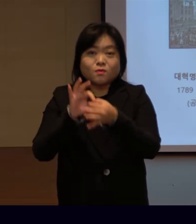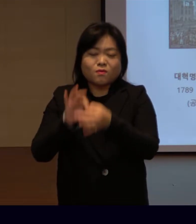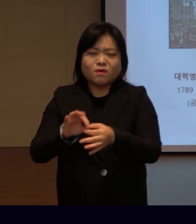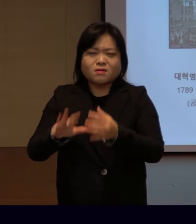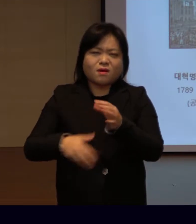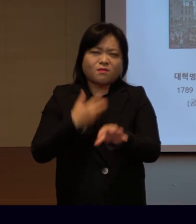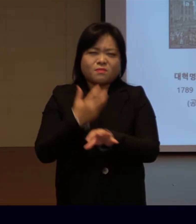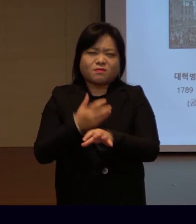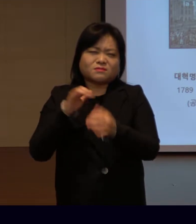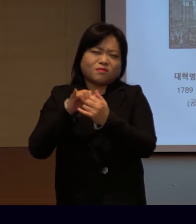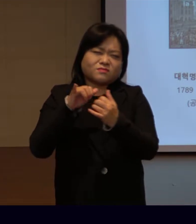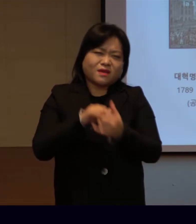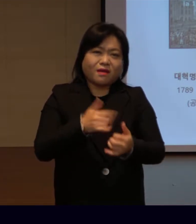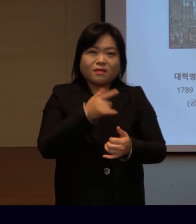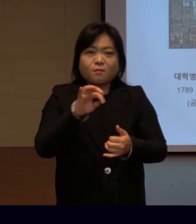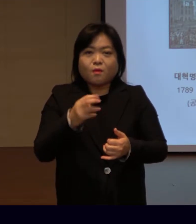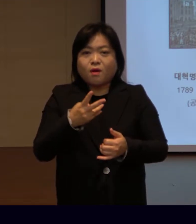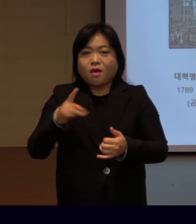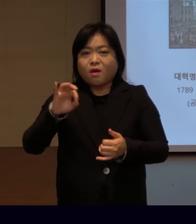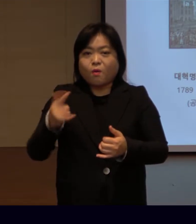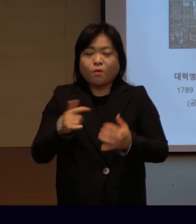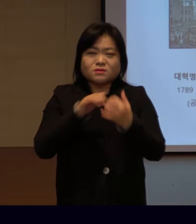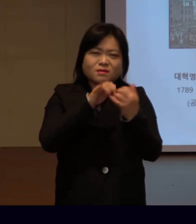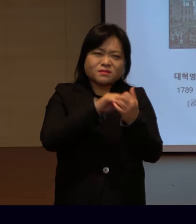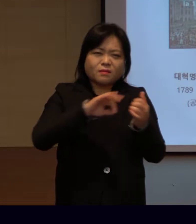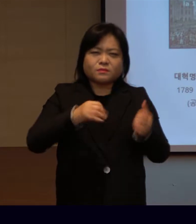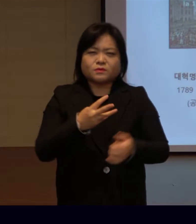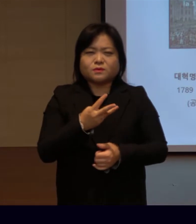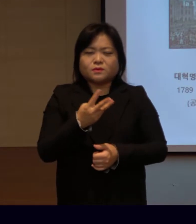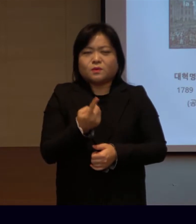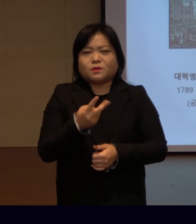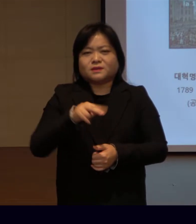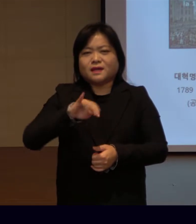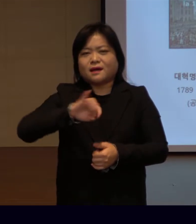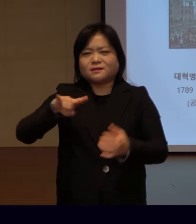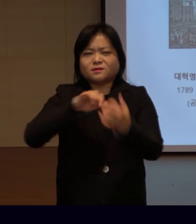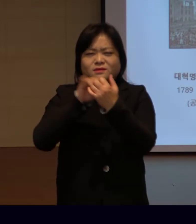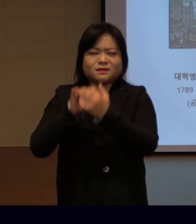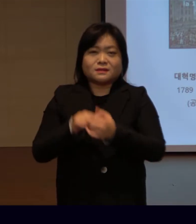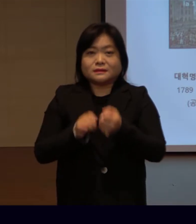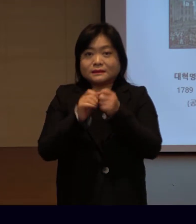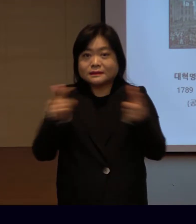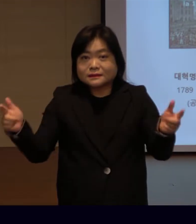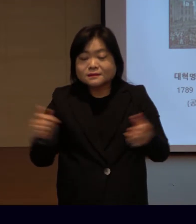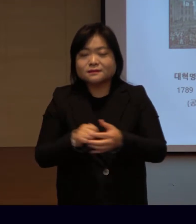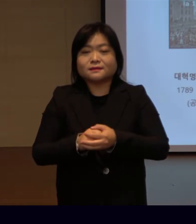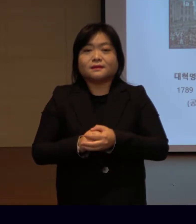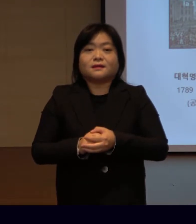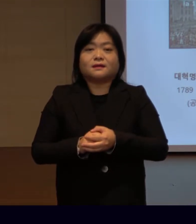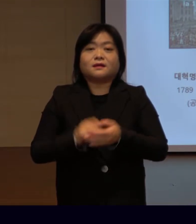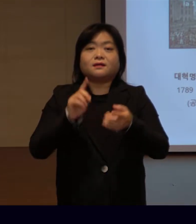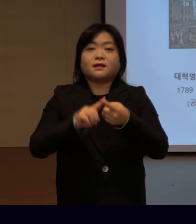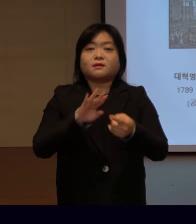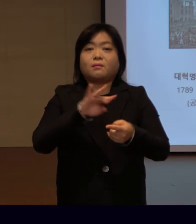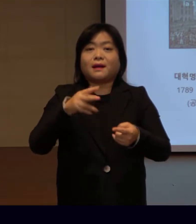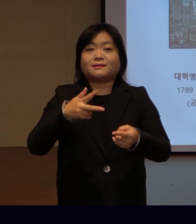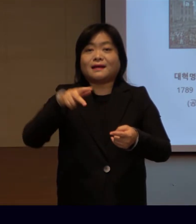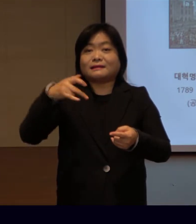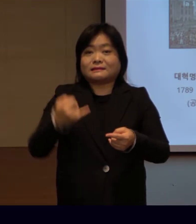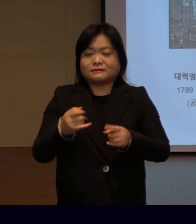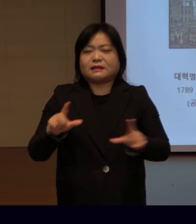전쟁, 나폴레옹 전쟁, 뭐 프러시아의 전쟁. 자, 이 시기를 고스란히 발자크는 살았던